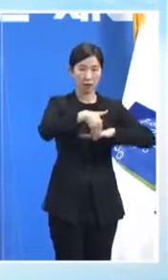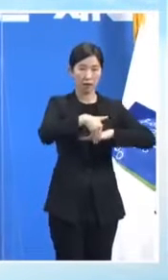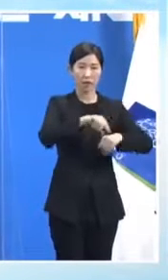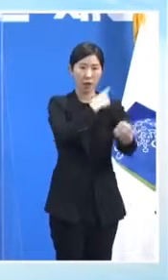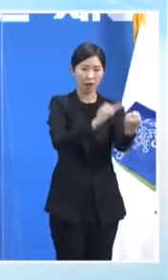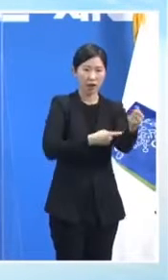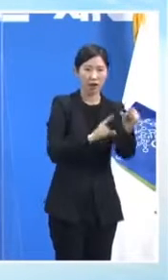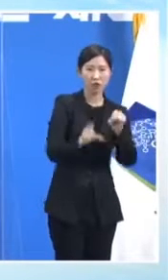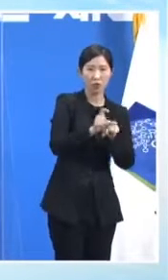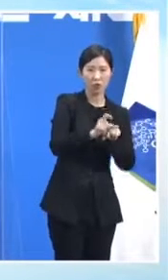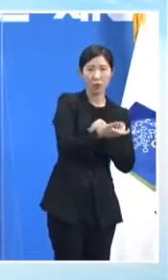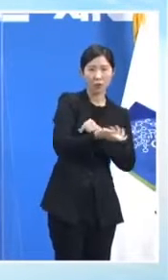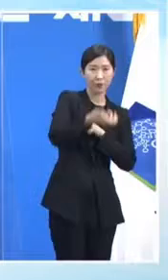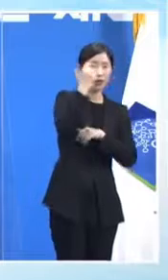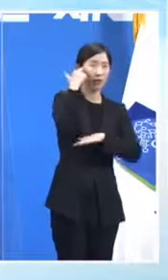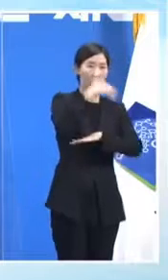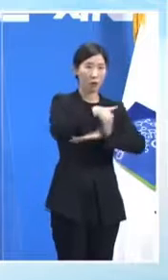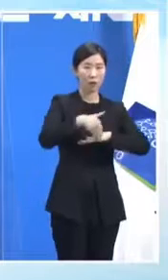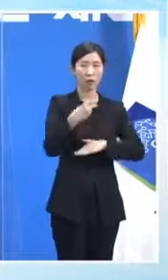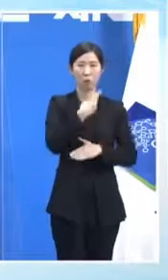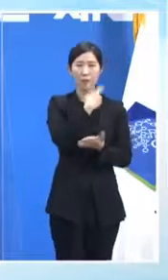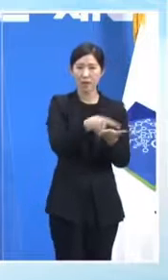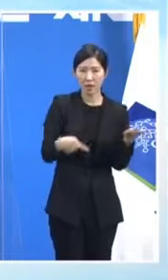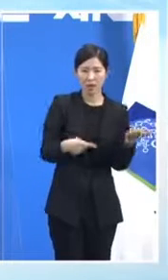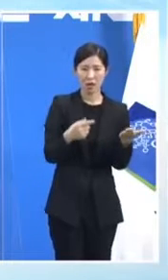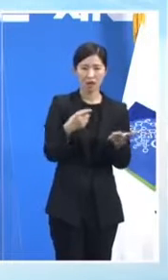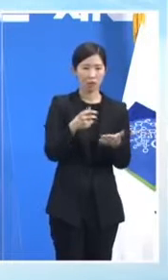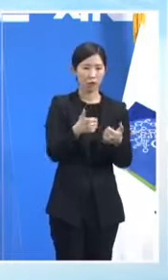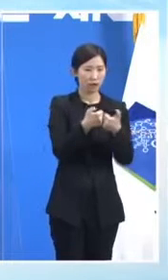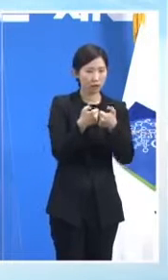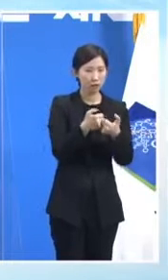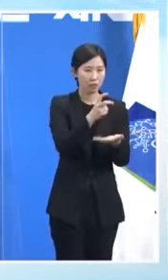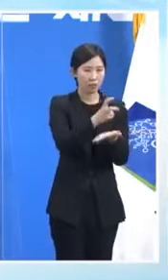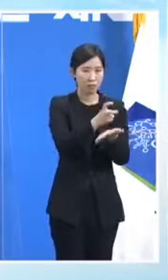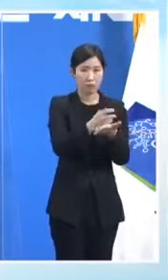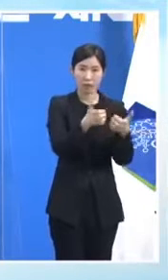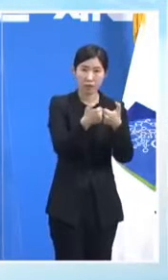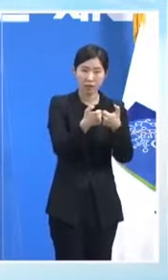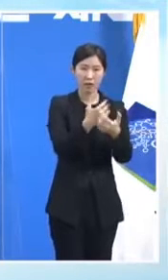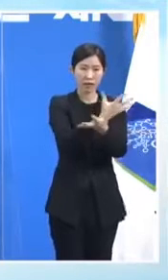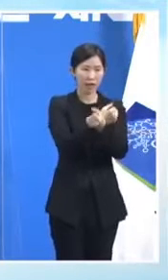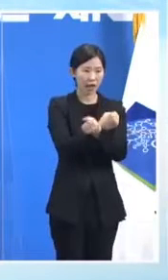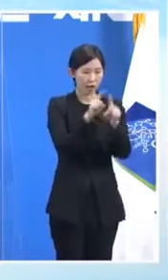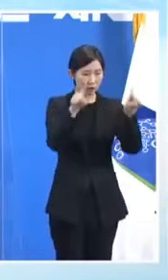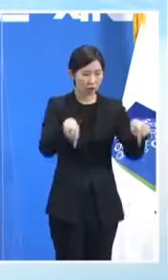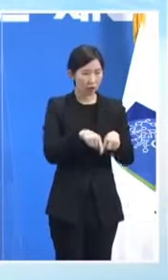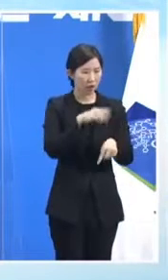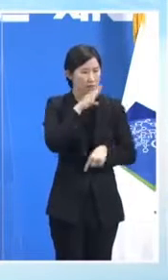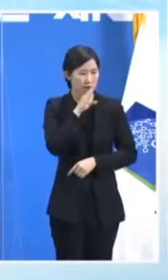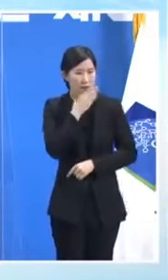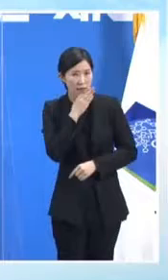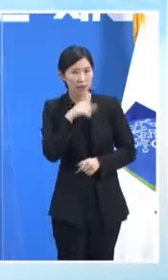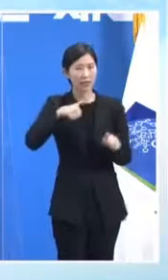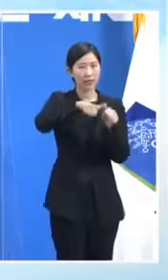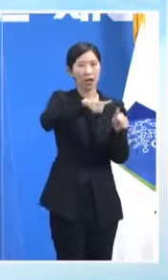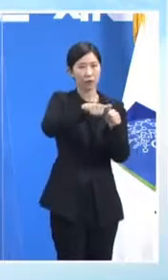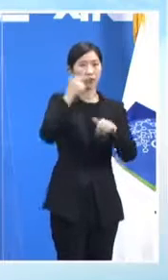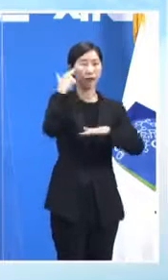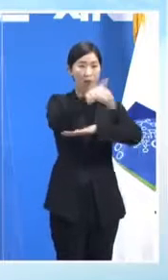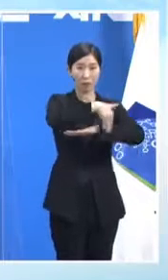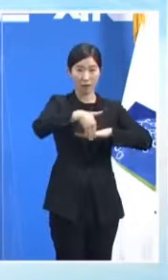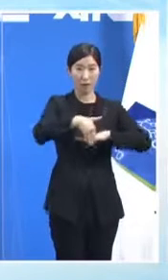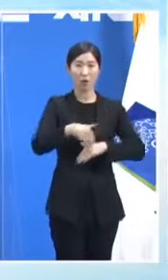나타난 불공정 피해 상담, 법률 상담, 계약서 자문 등 부당행위에 대한 상담 시스템을 구축하고 또